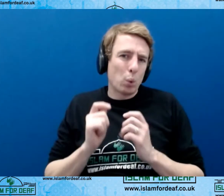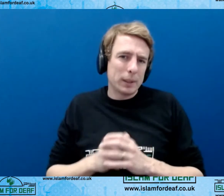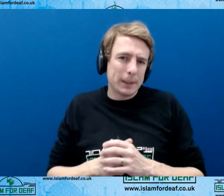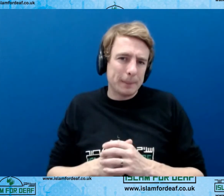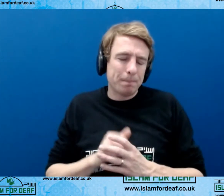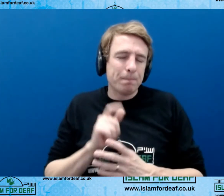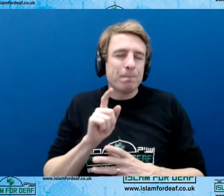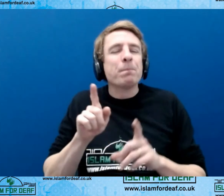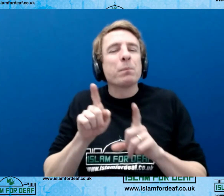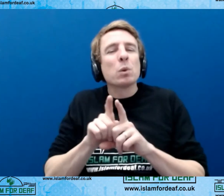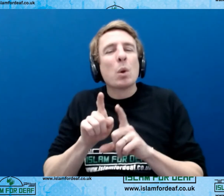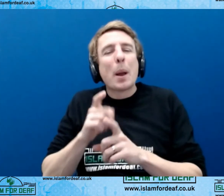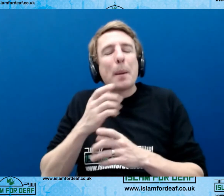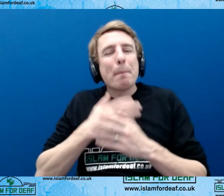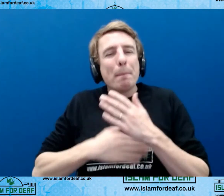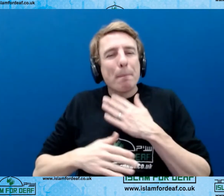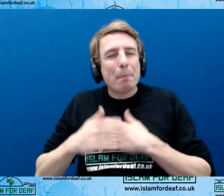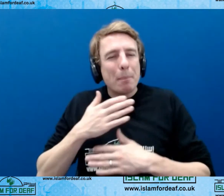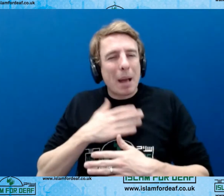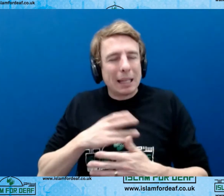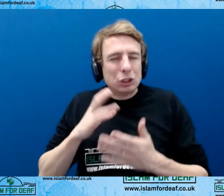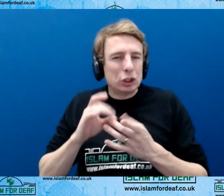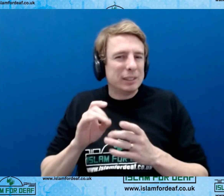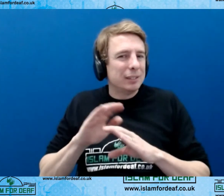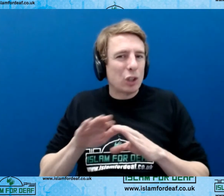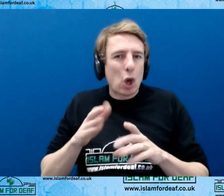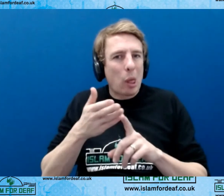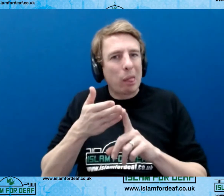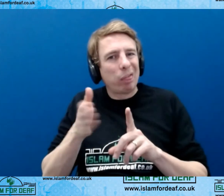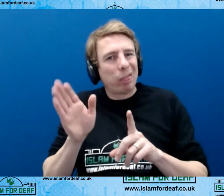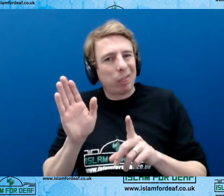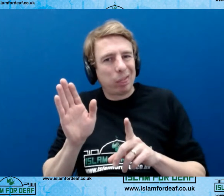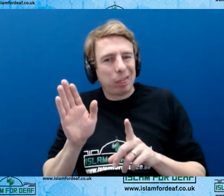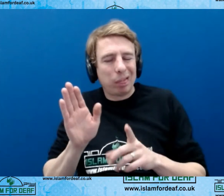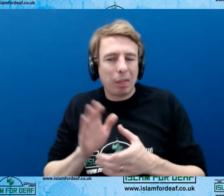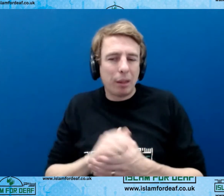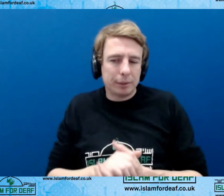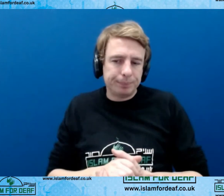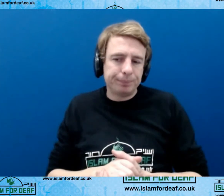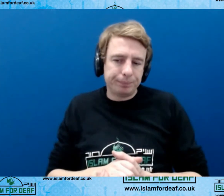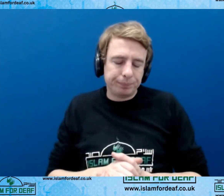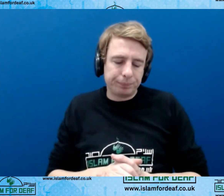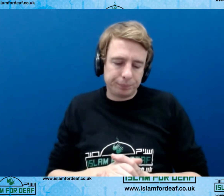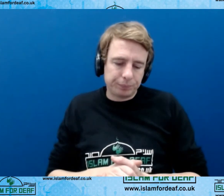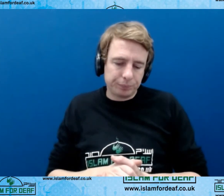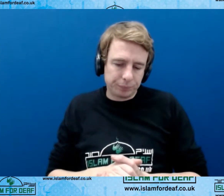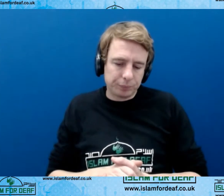High. يرى الخمر بين يديه يباع في البقالات ولا يشتريه ولا يشرب.